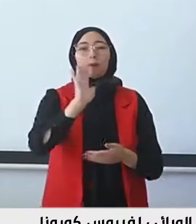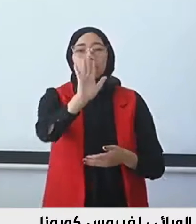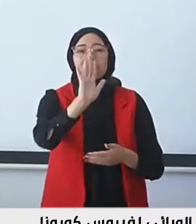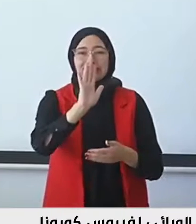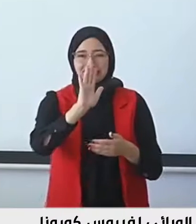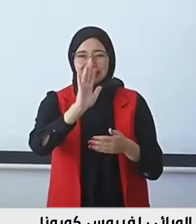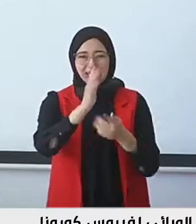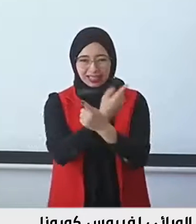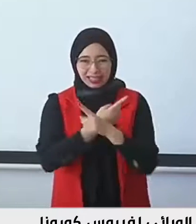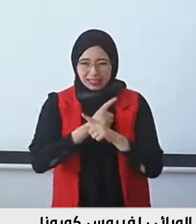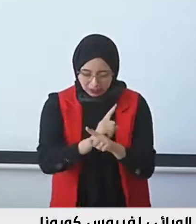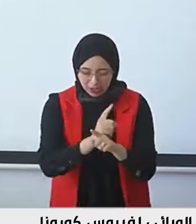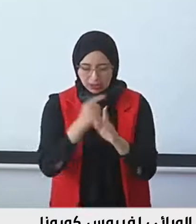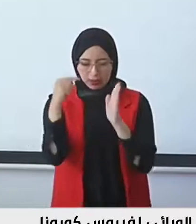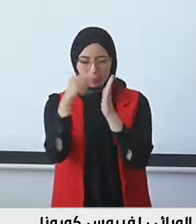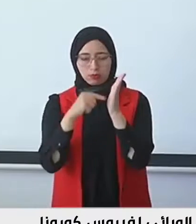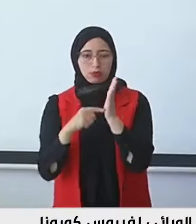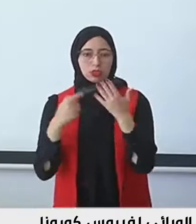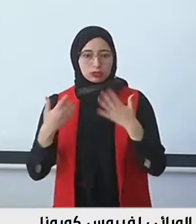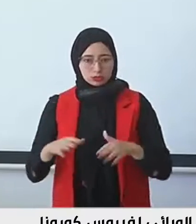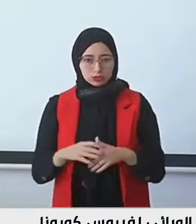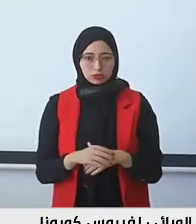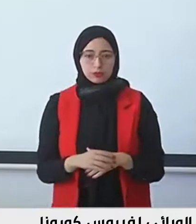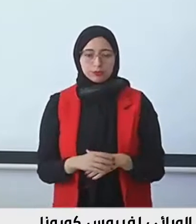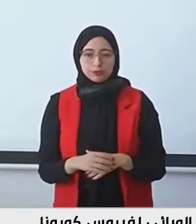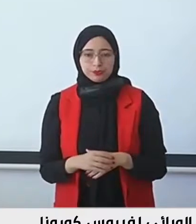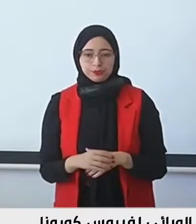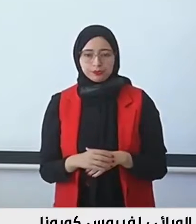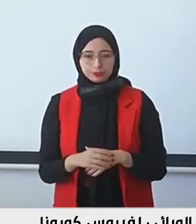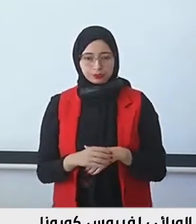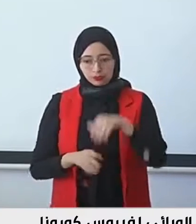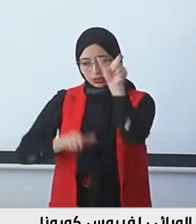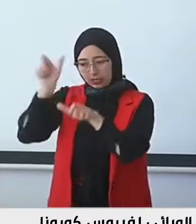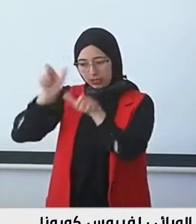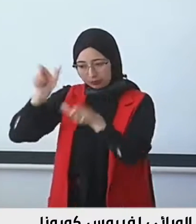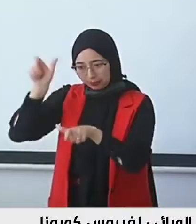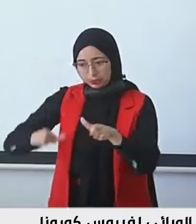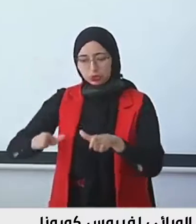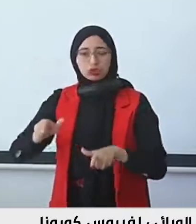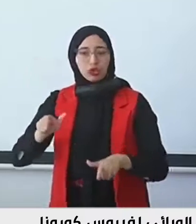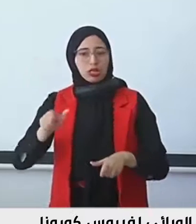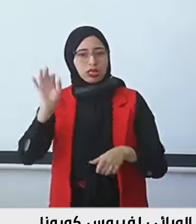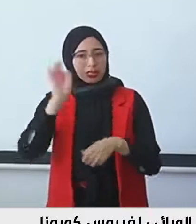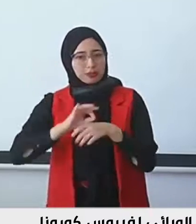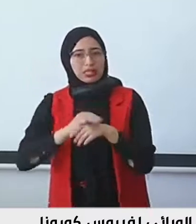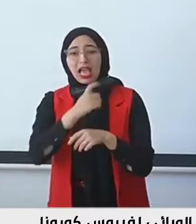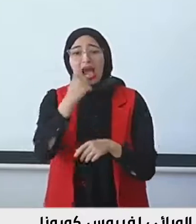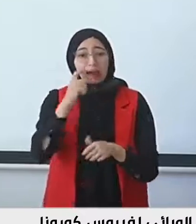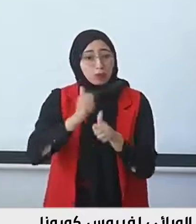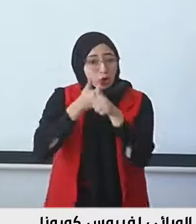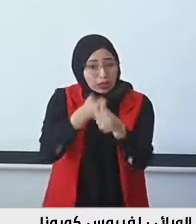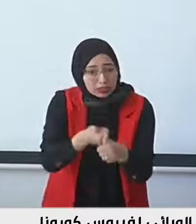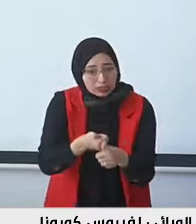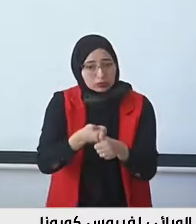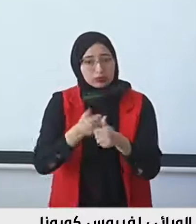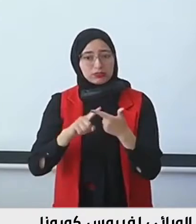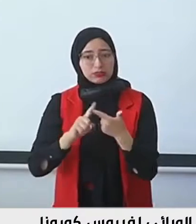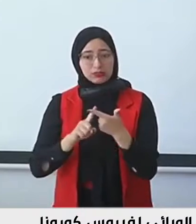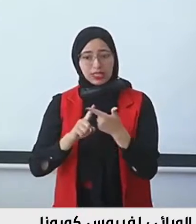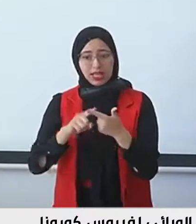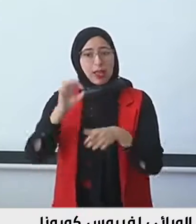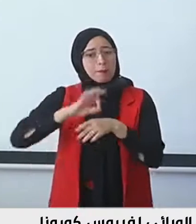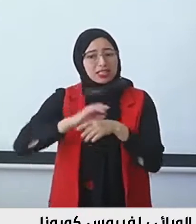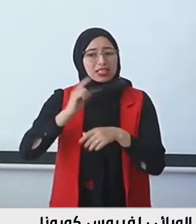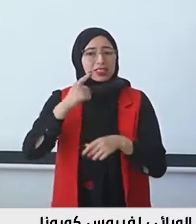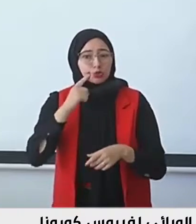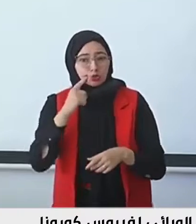حسب دي كريتير، مثل حسب الكريتير نتاع المرضى. مثل الأشخاص العمر حسب عندهم أمراض،